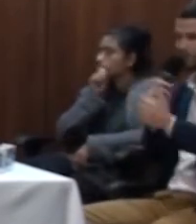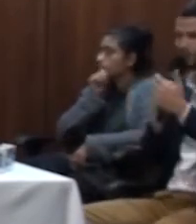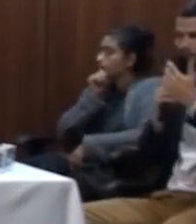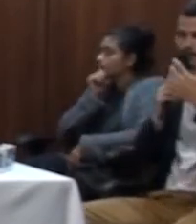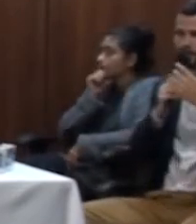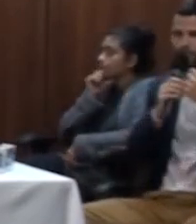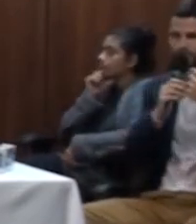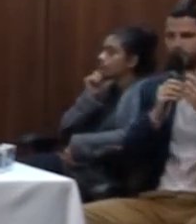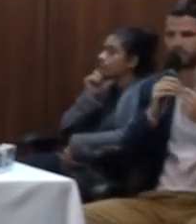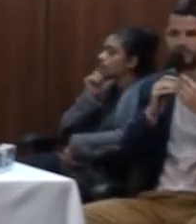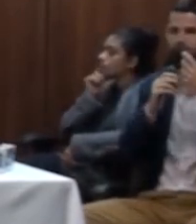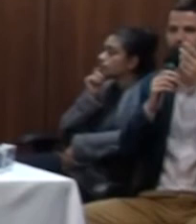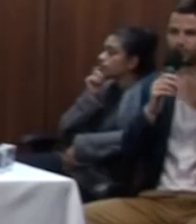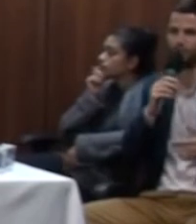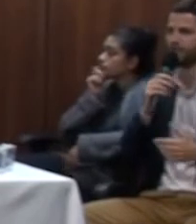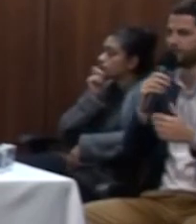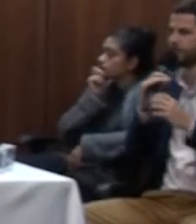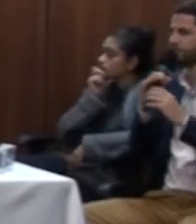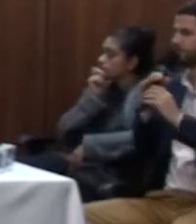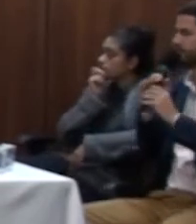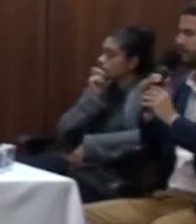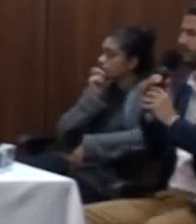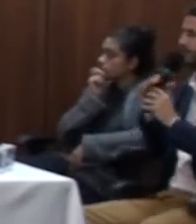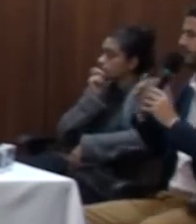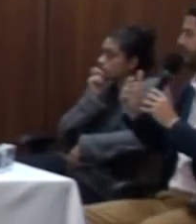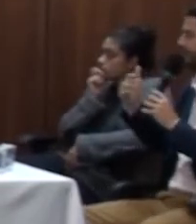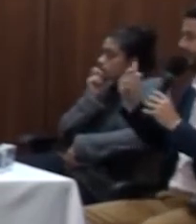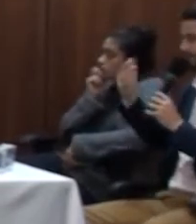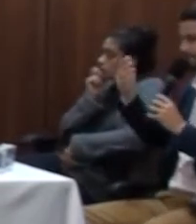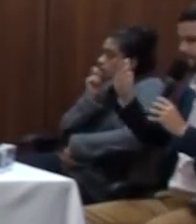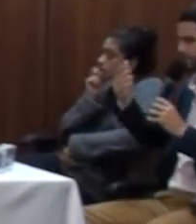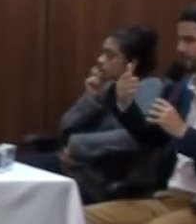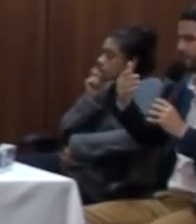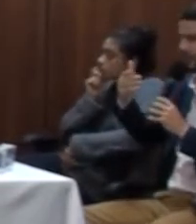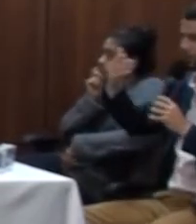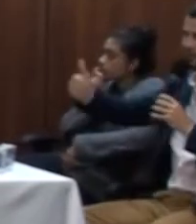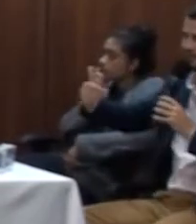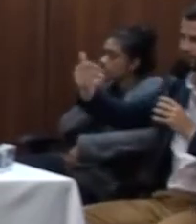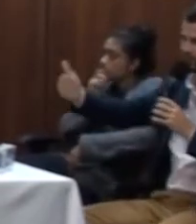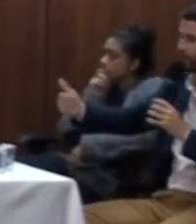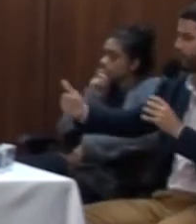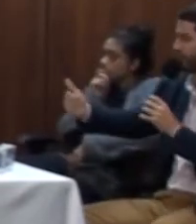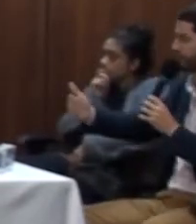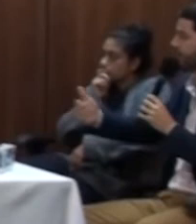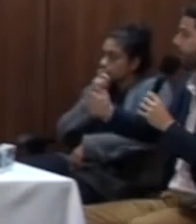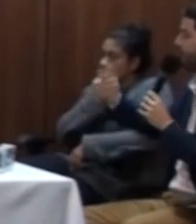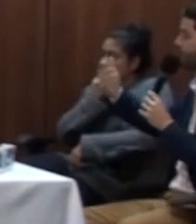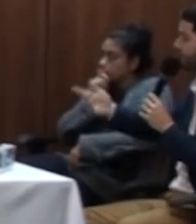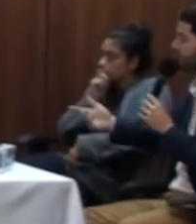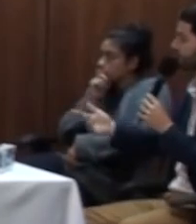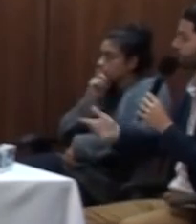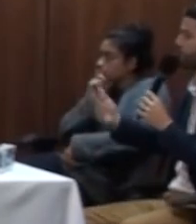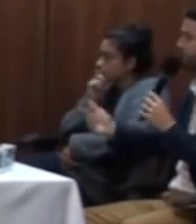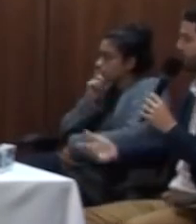cronograma, com intervenções, com ações que vão ser tomadas para